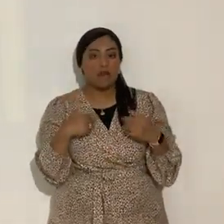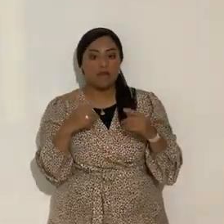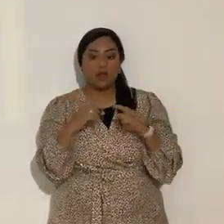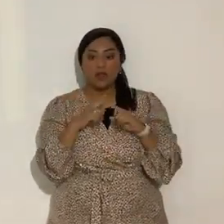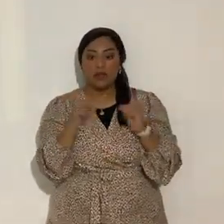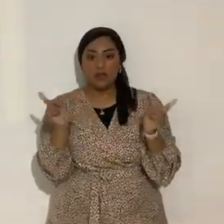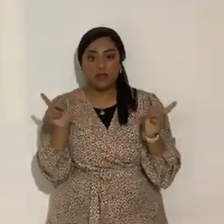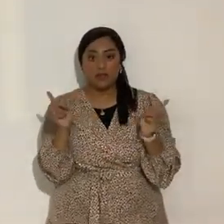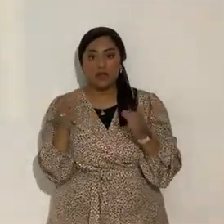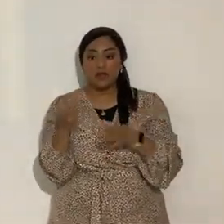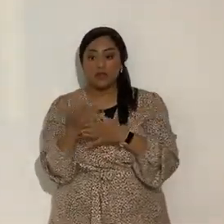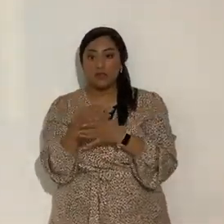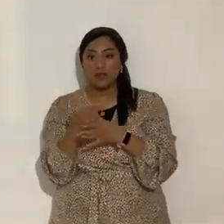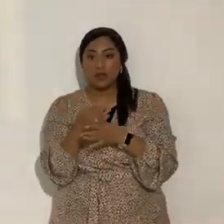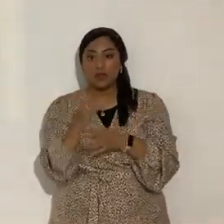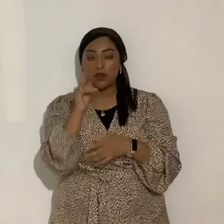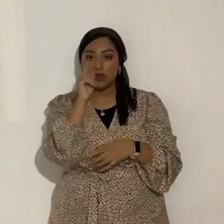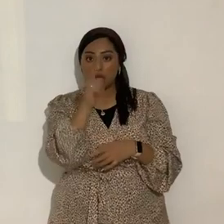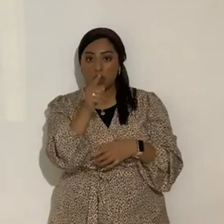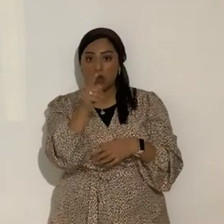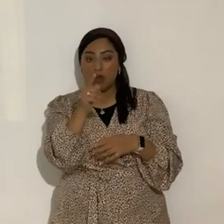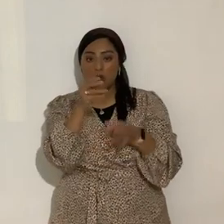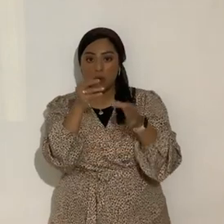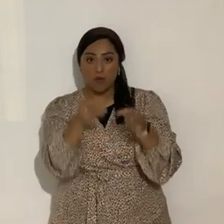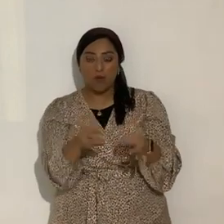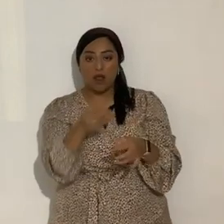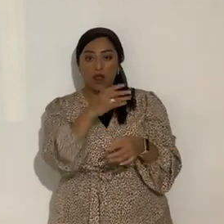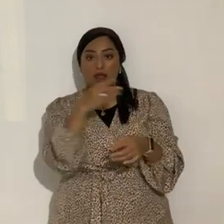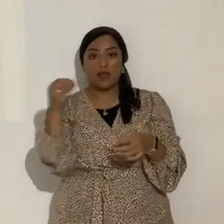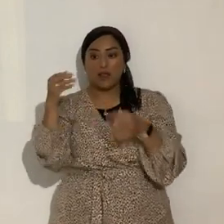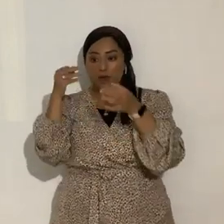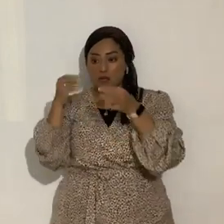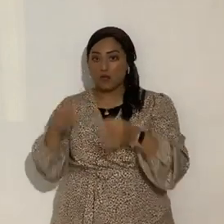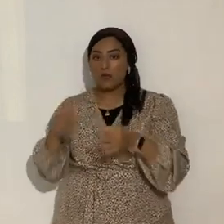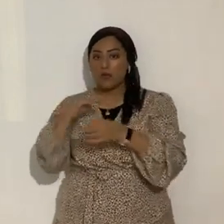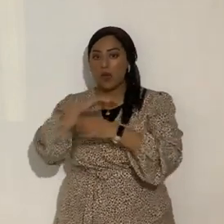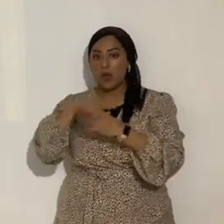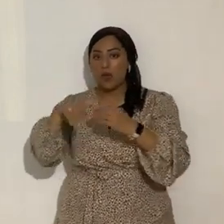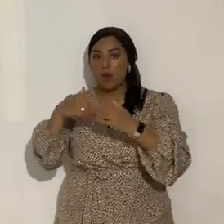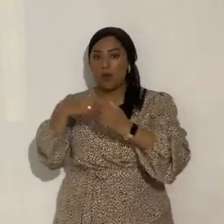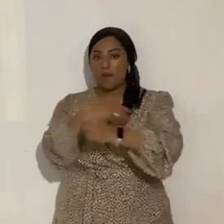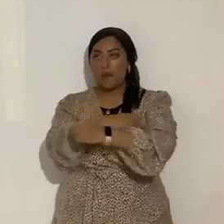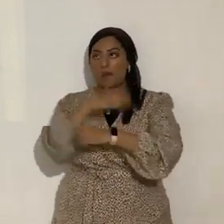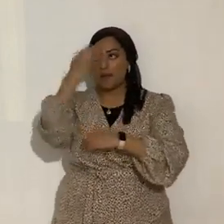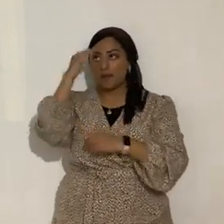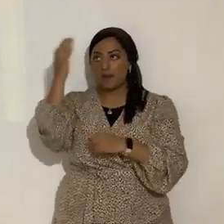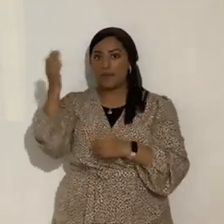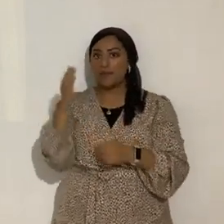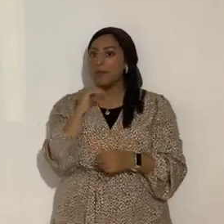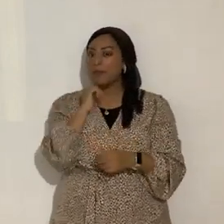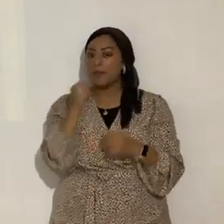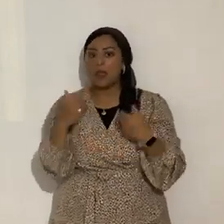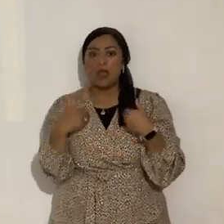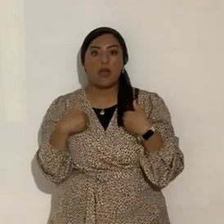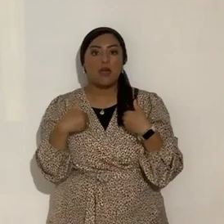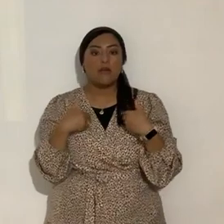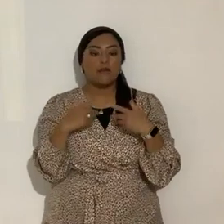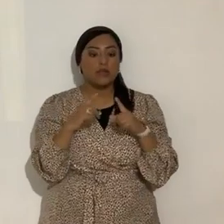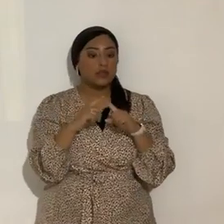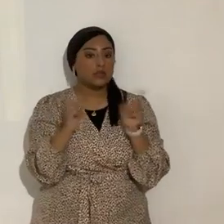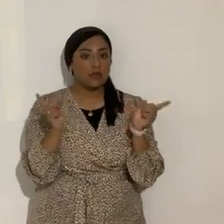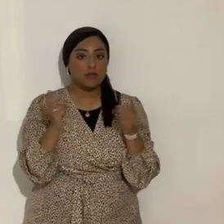diferencia entre tu voluntad y la voluntad del Todopoderoso. No debe haber